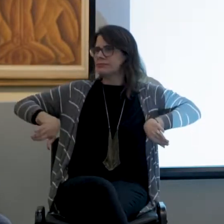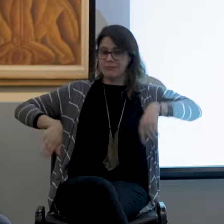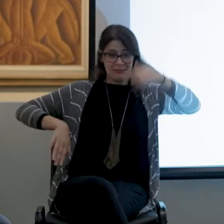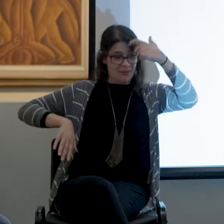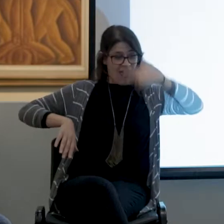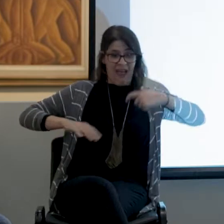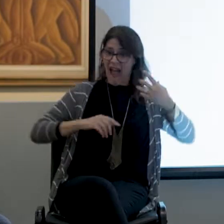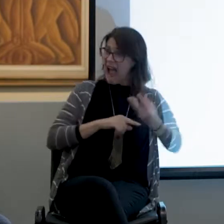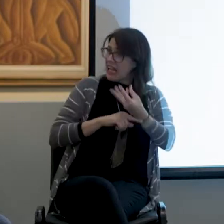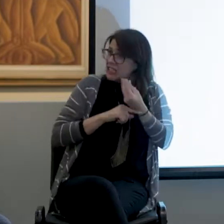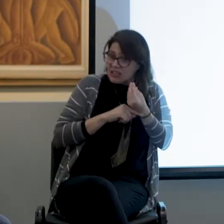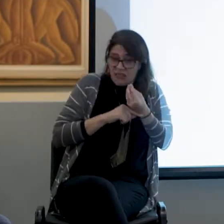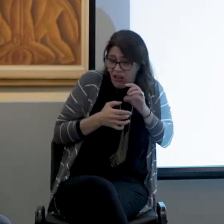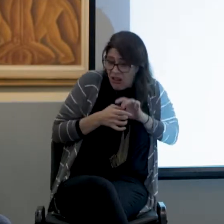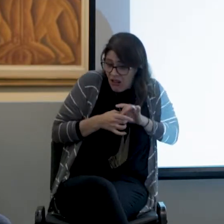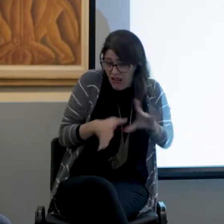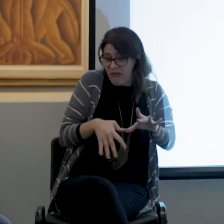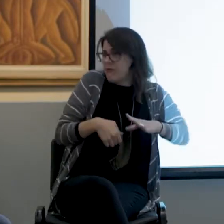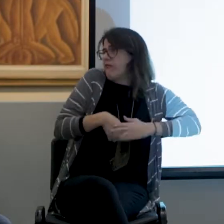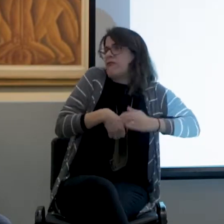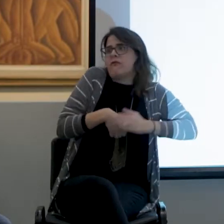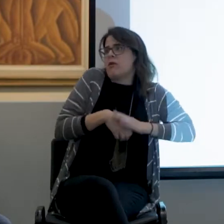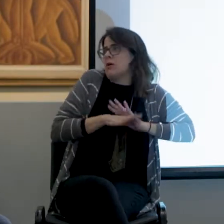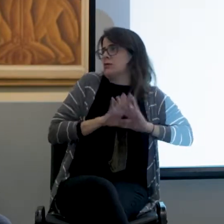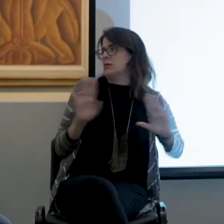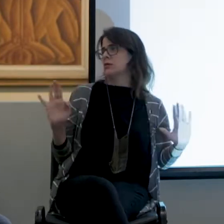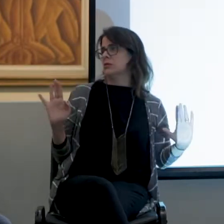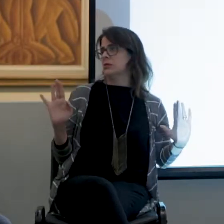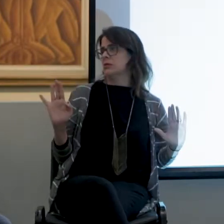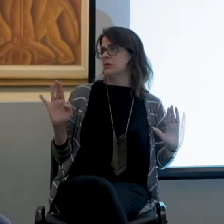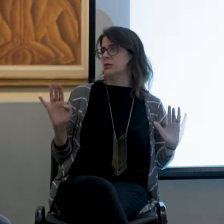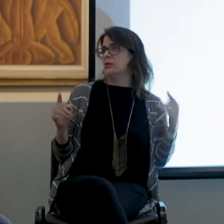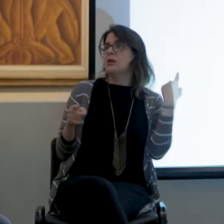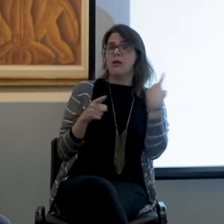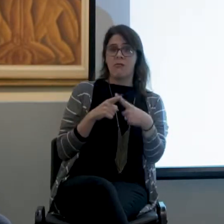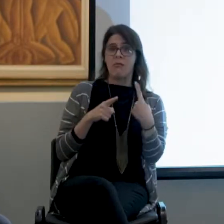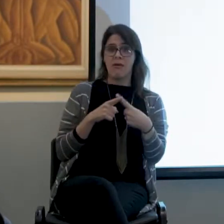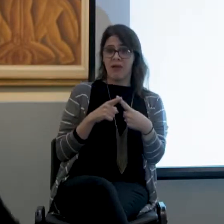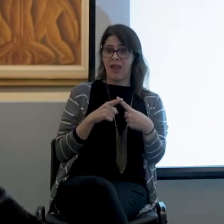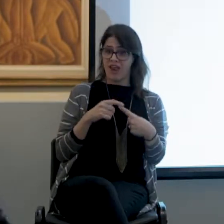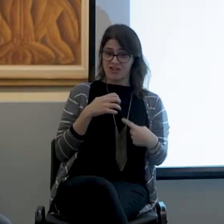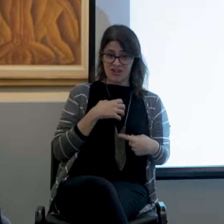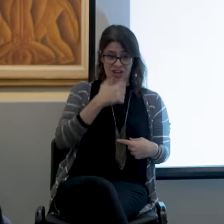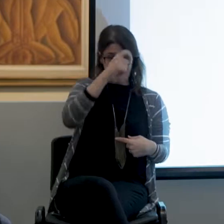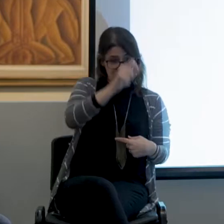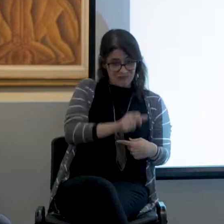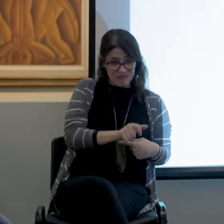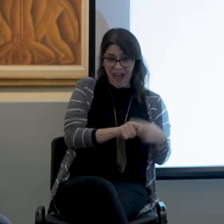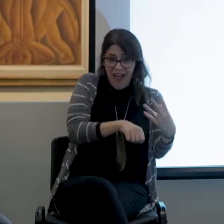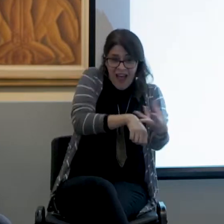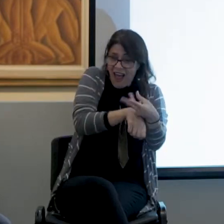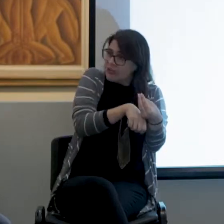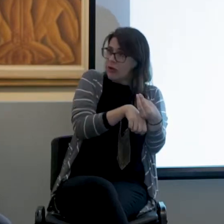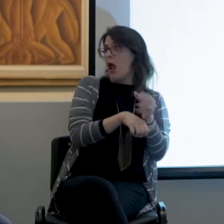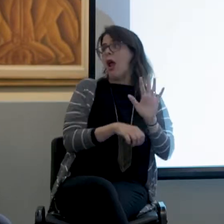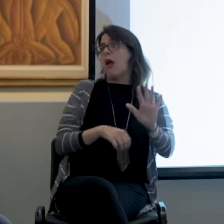pode fazer o que ele quiser, porque a sua atitude não se relaciona ao mundo moral. Ele, como sujeito, não